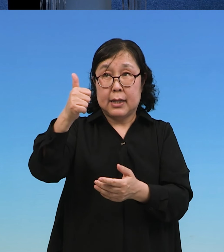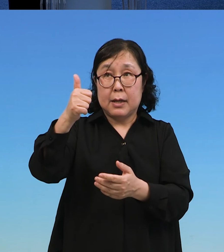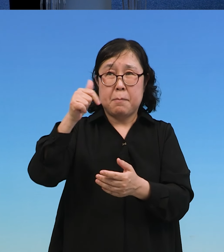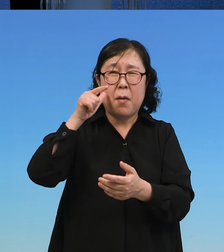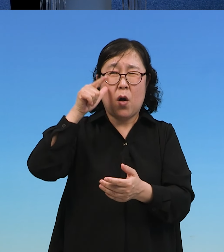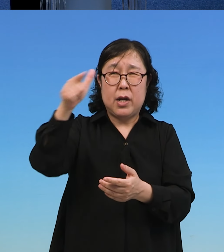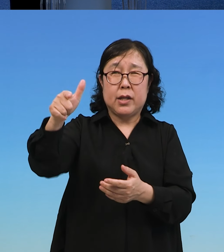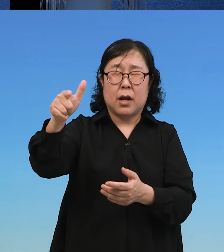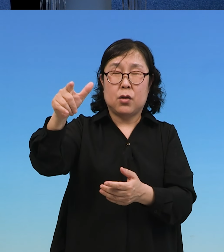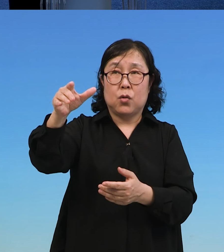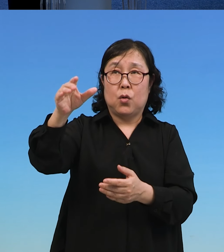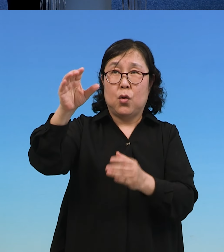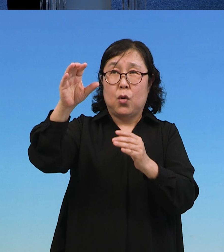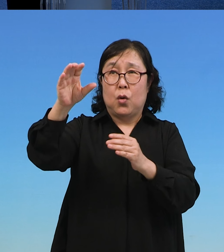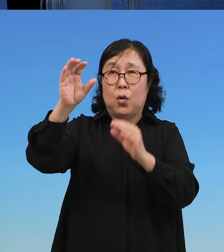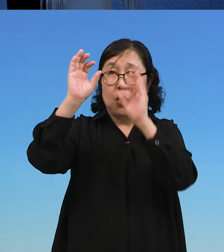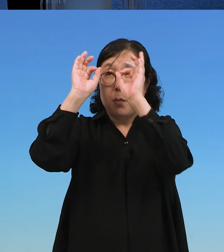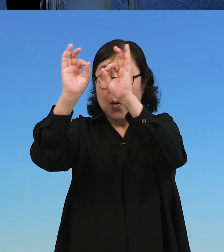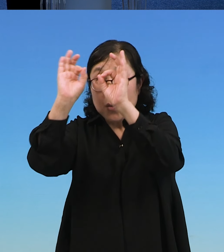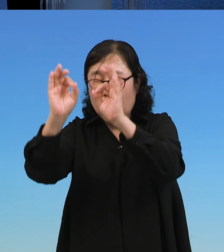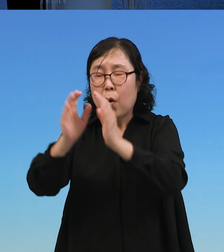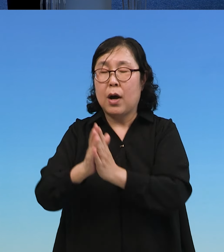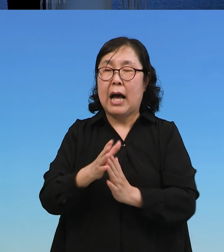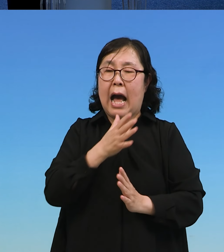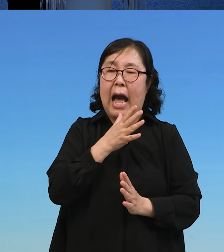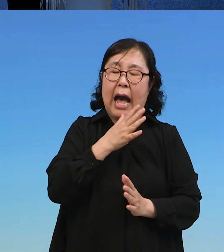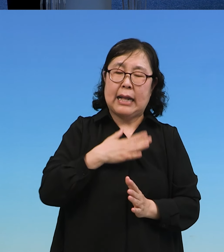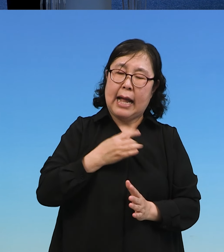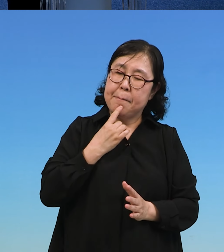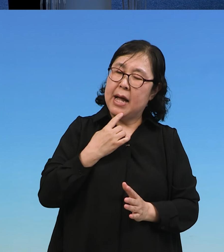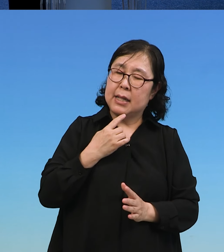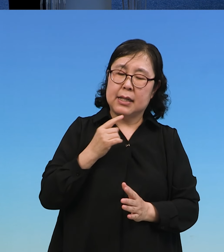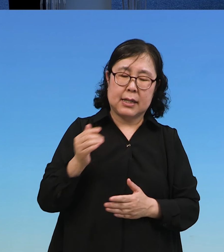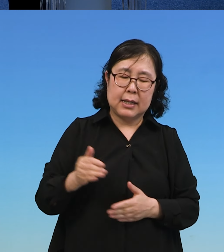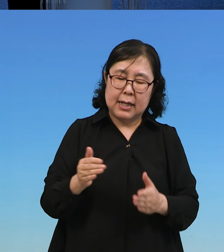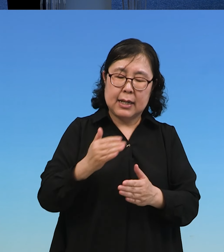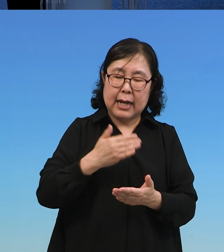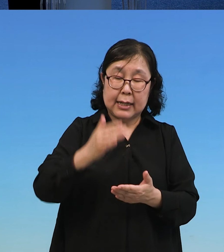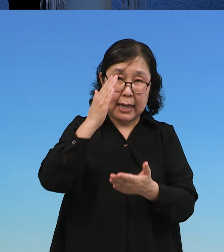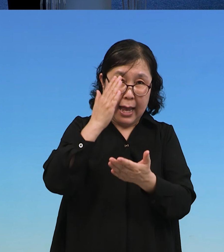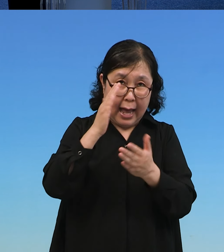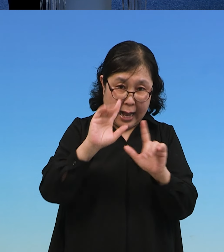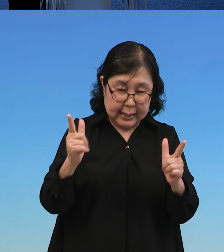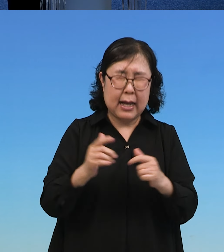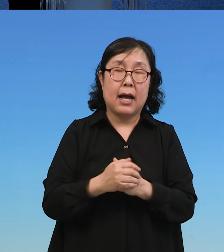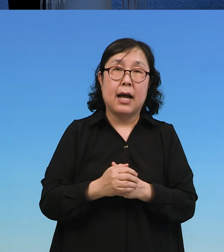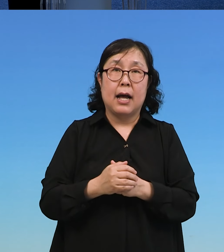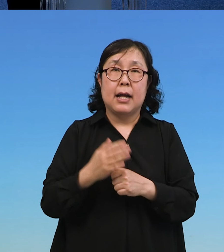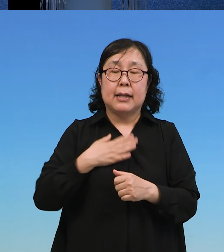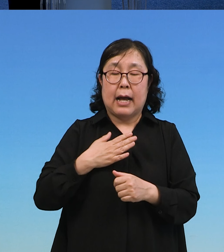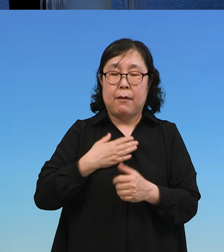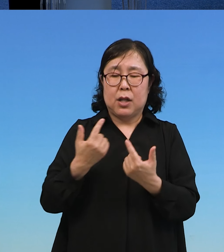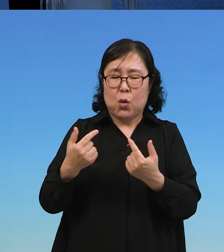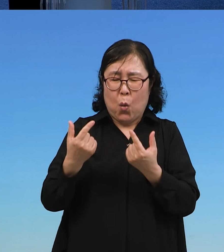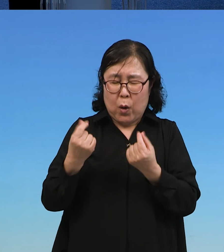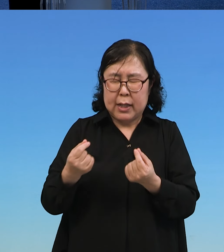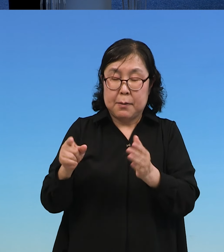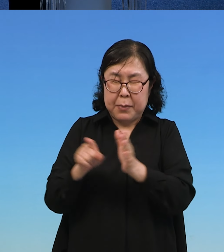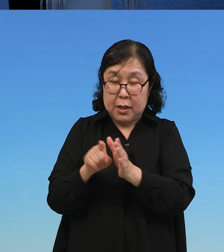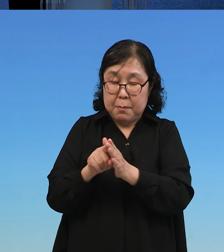목사님 멀리서 뵈며 나만 이 길 가려는 거 아니구나, 믿음의 선배 동지들이